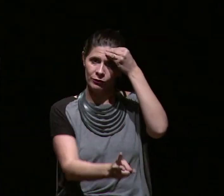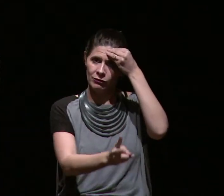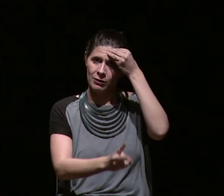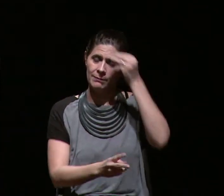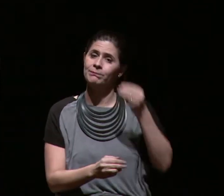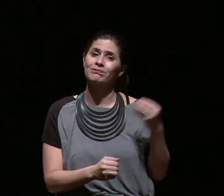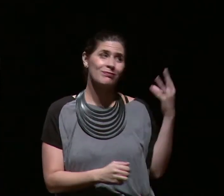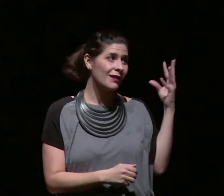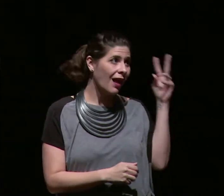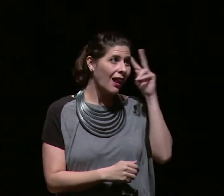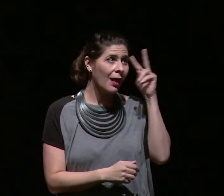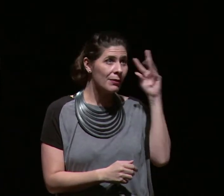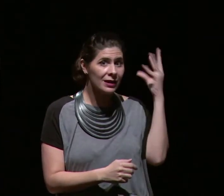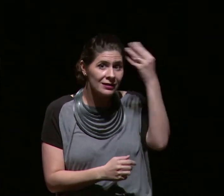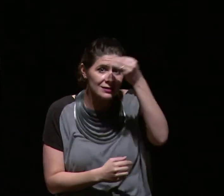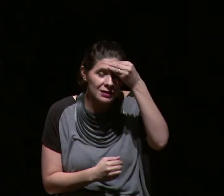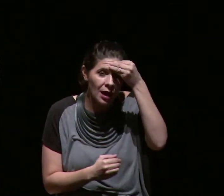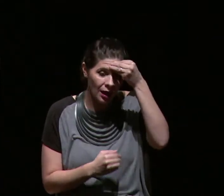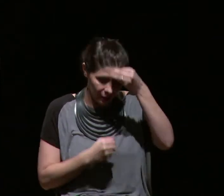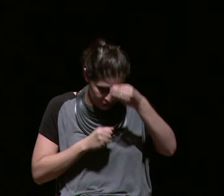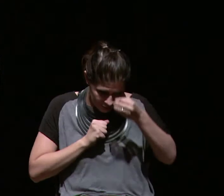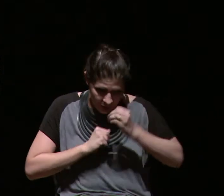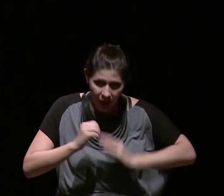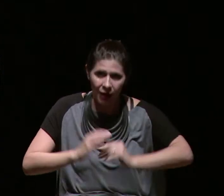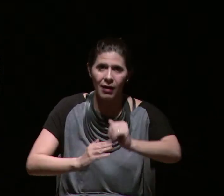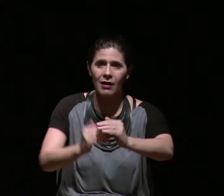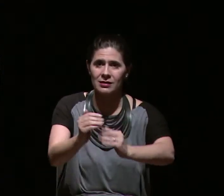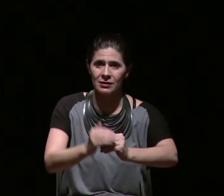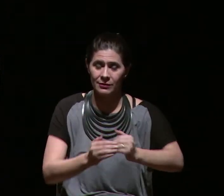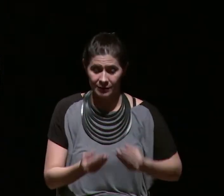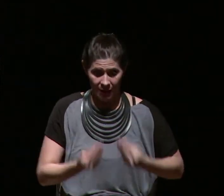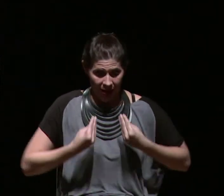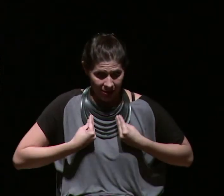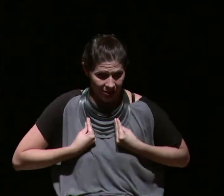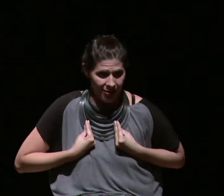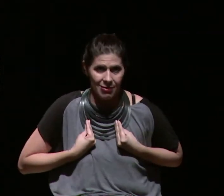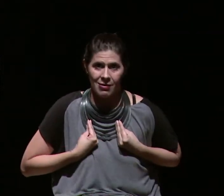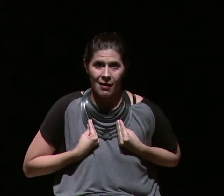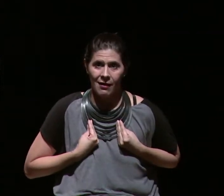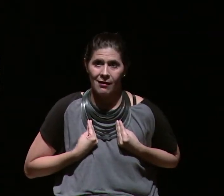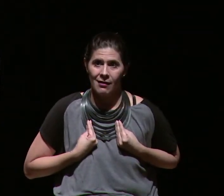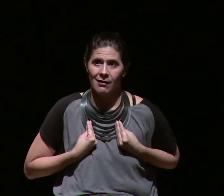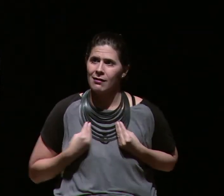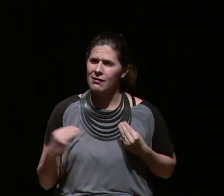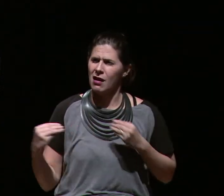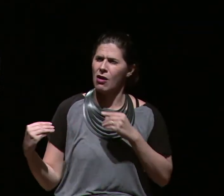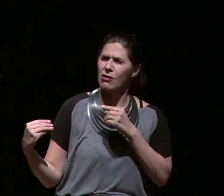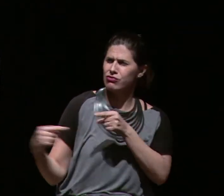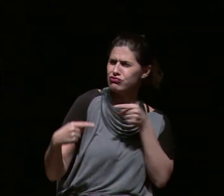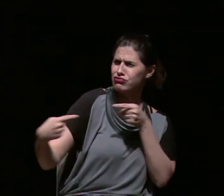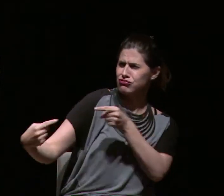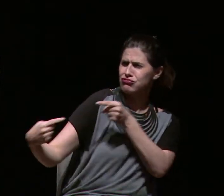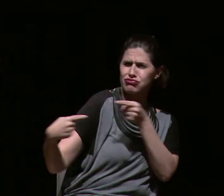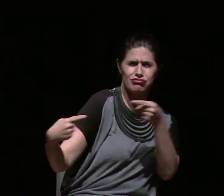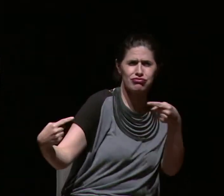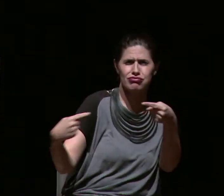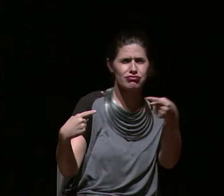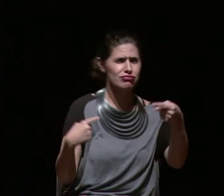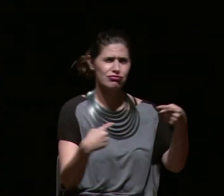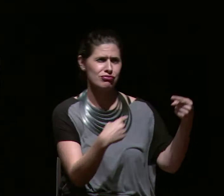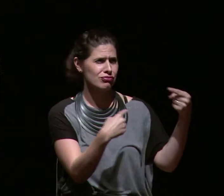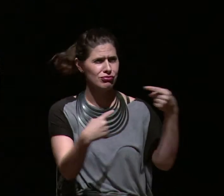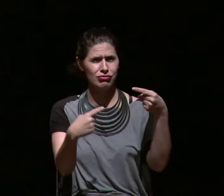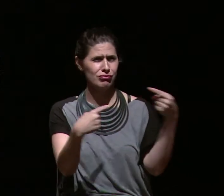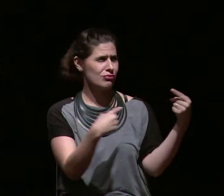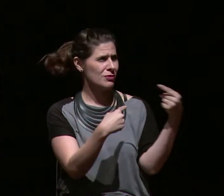ação. É capaz de nos fazer mover entre os escombros dos ataques que o universalismo da história oficial do Império nos